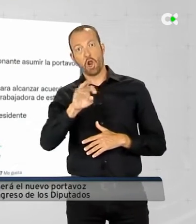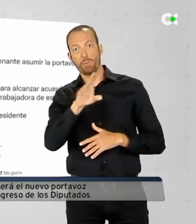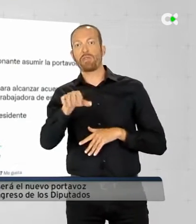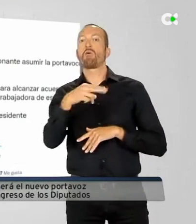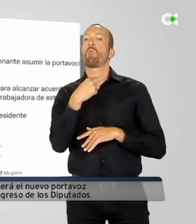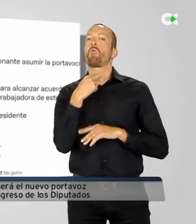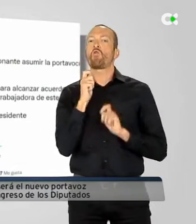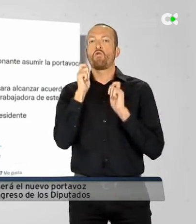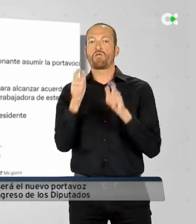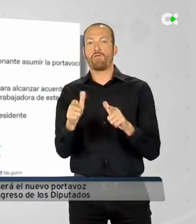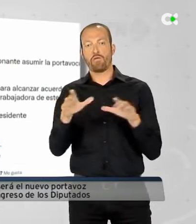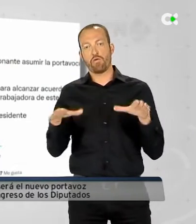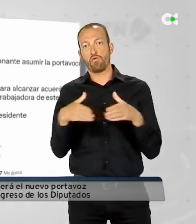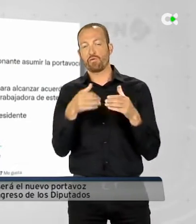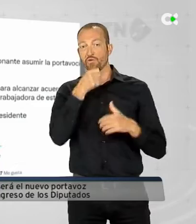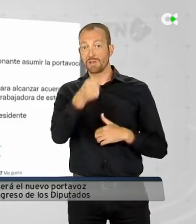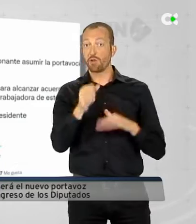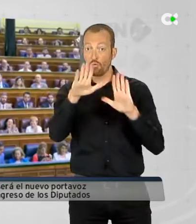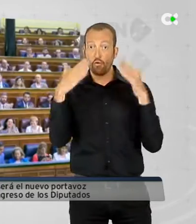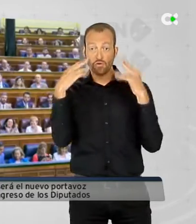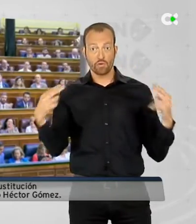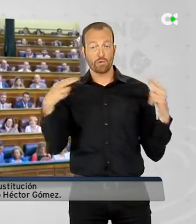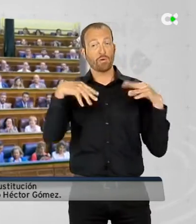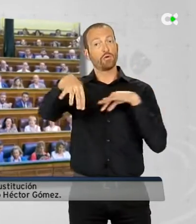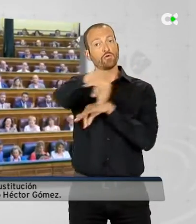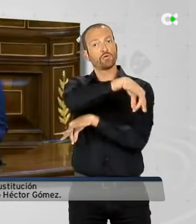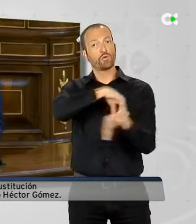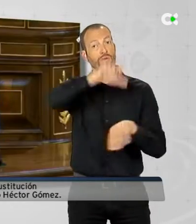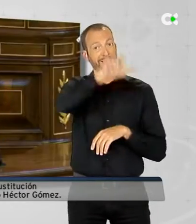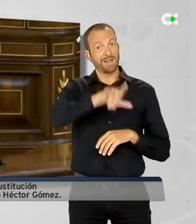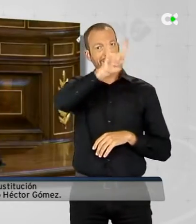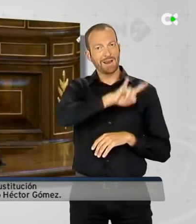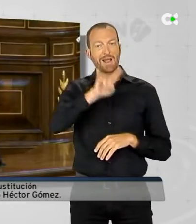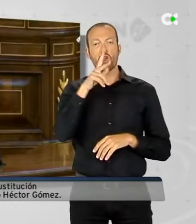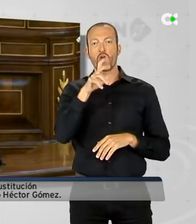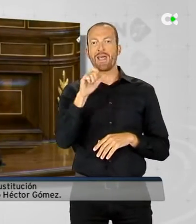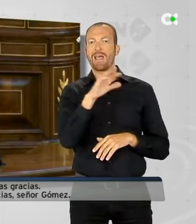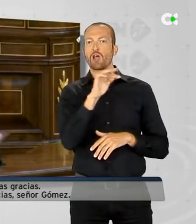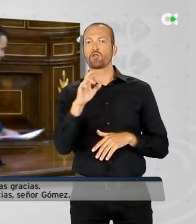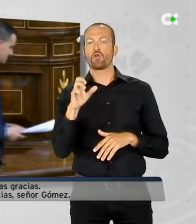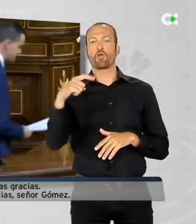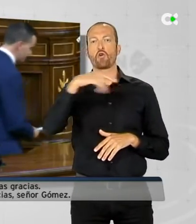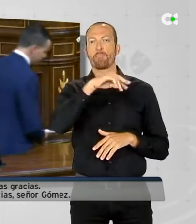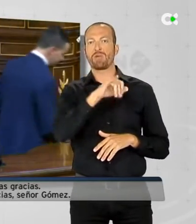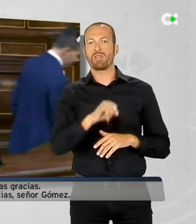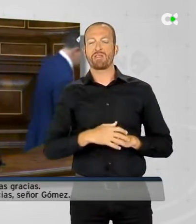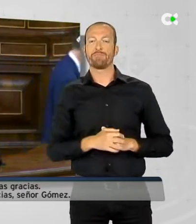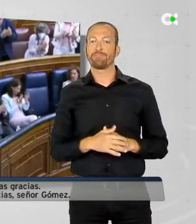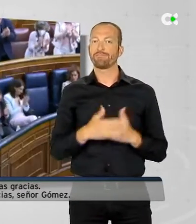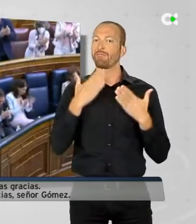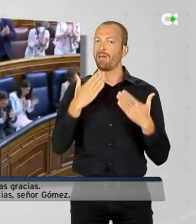portavoz socialista en el Congreso de los Diputados, en sustitución del canario Héctor Gómez. Muchas gracias. Muchas gracias, señor